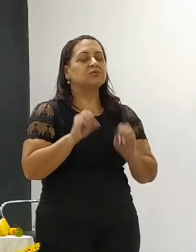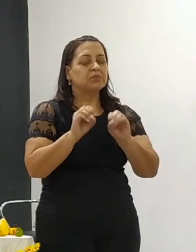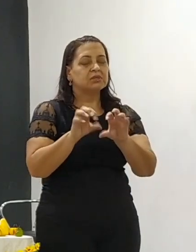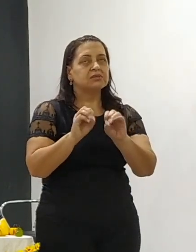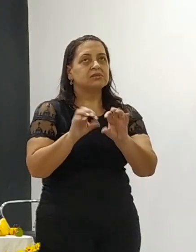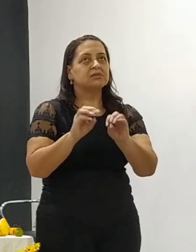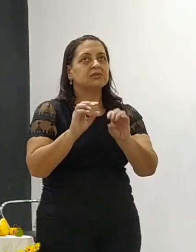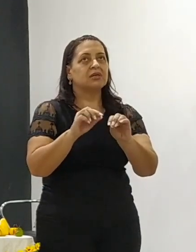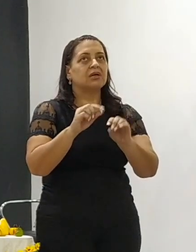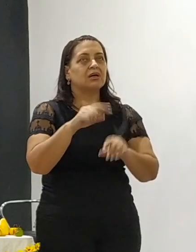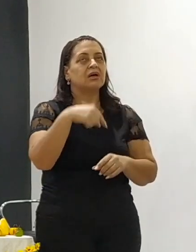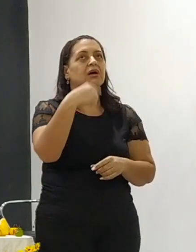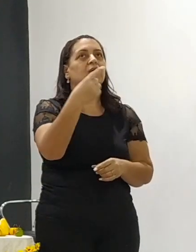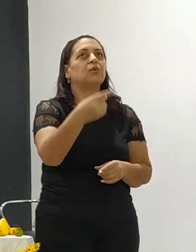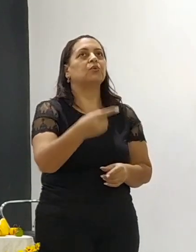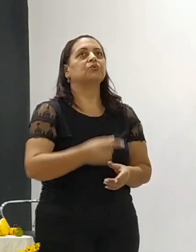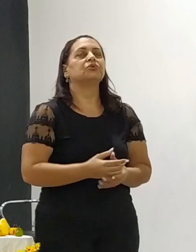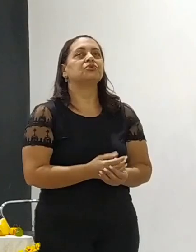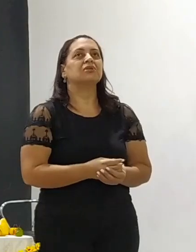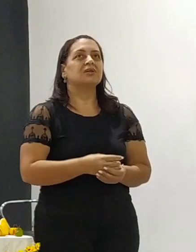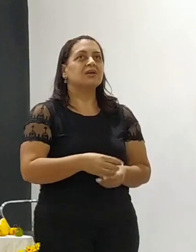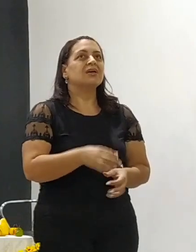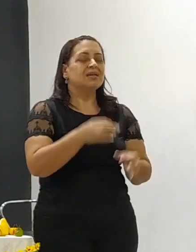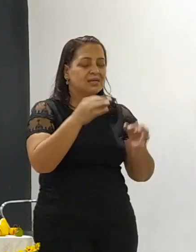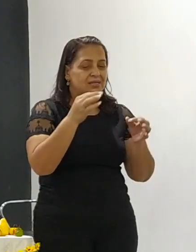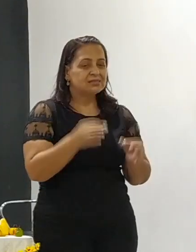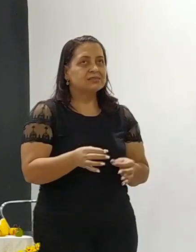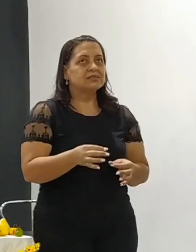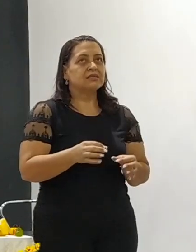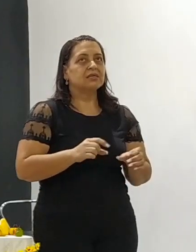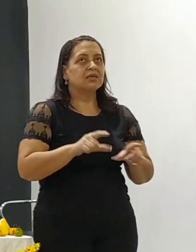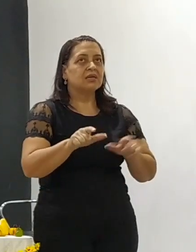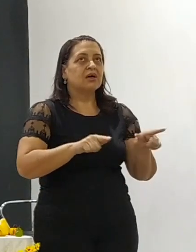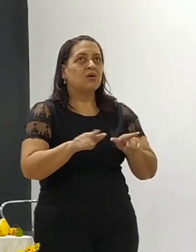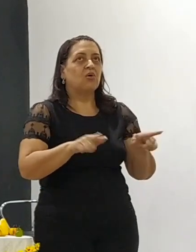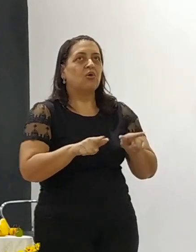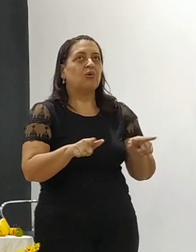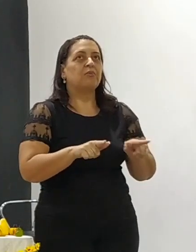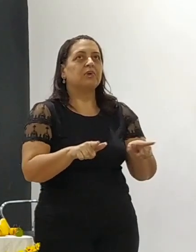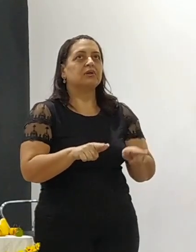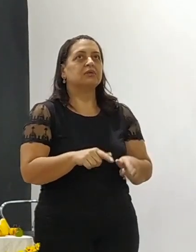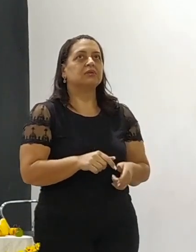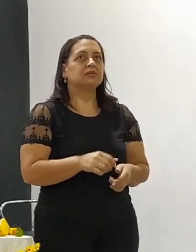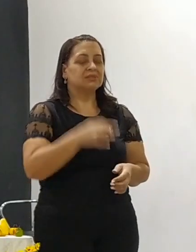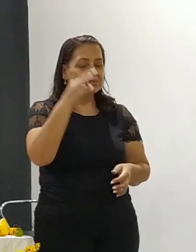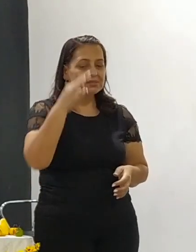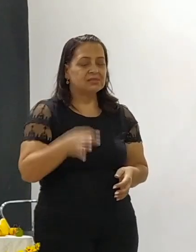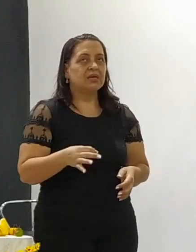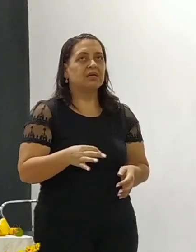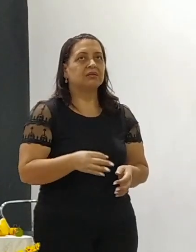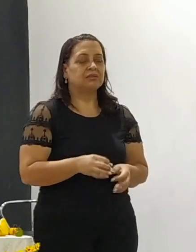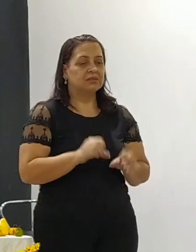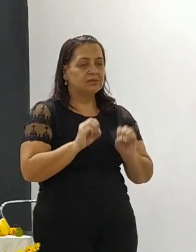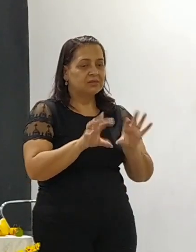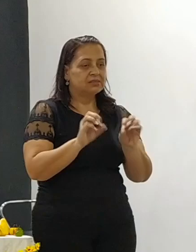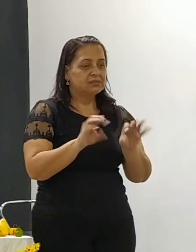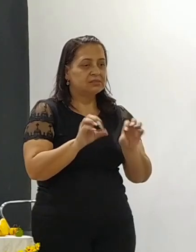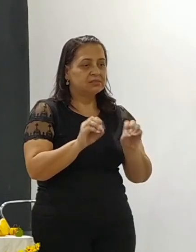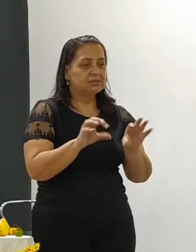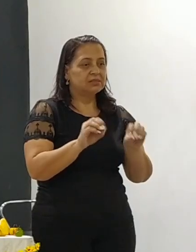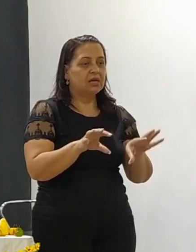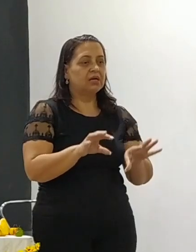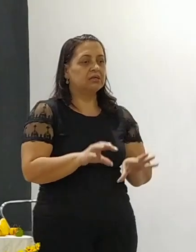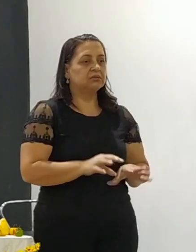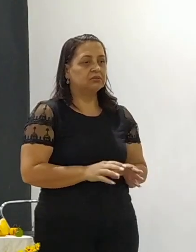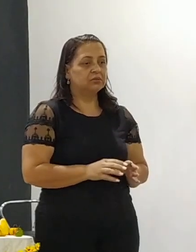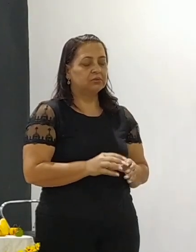que a obra funciona. É assim que a missão dá certo. Amém? Você é ensinado por alguém, e